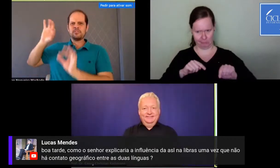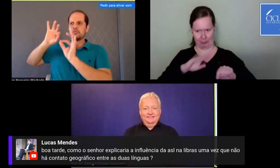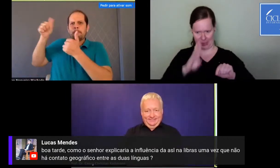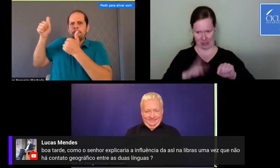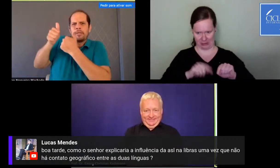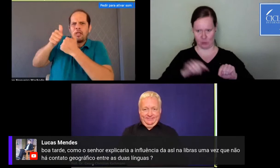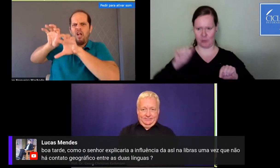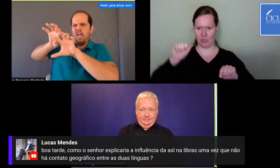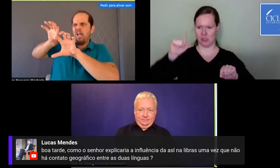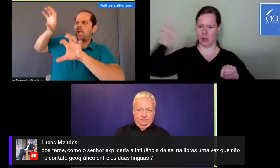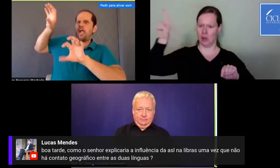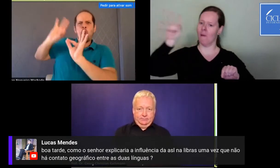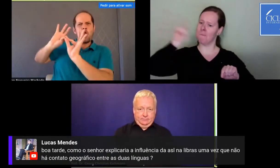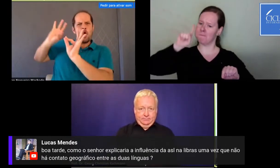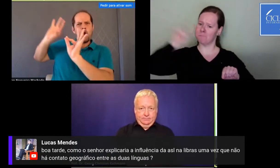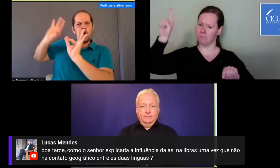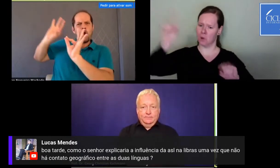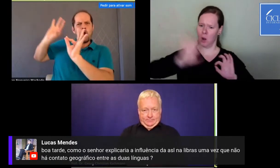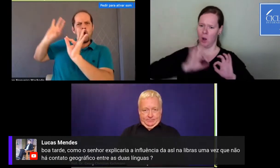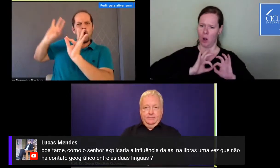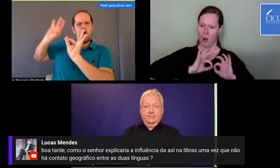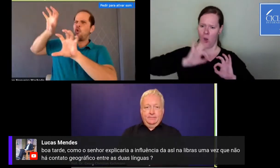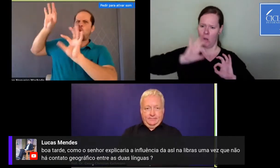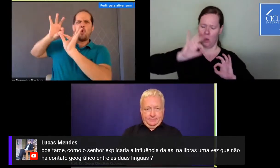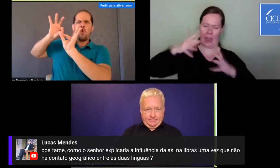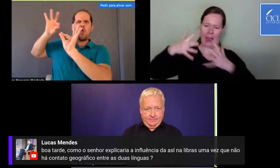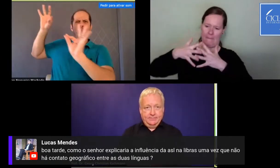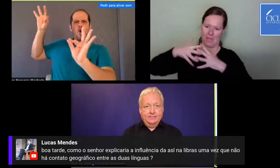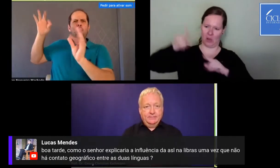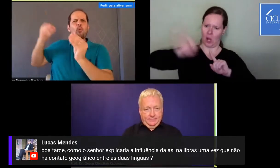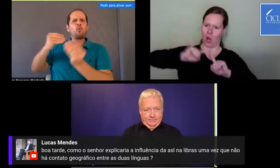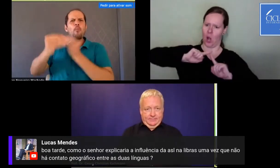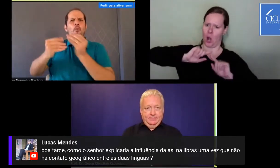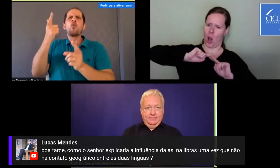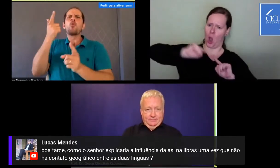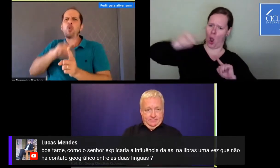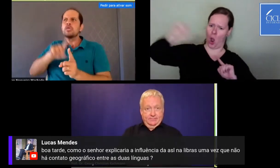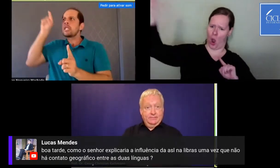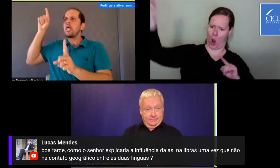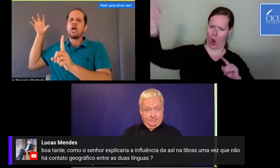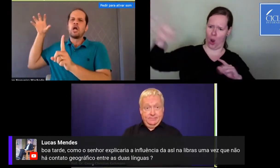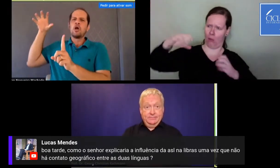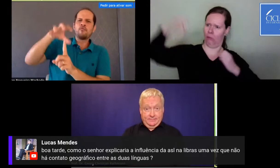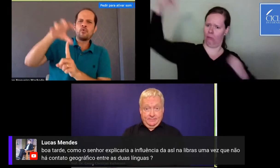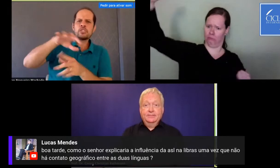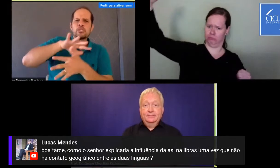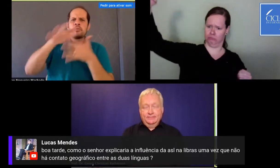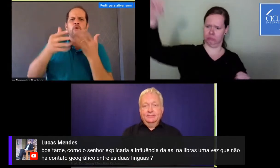sinais americana, sendo que as regiões são tão afastadas.